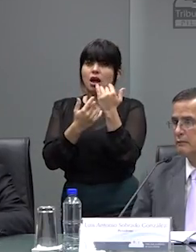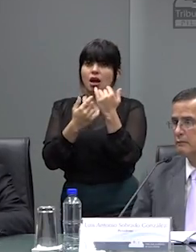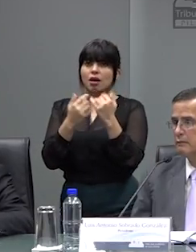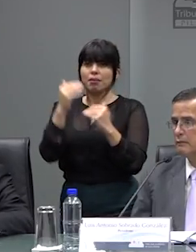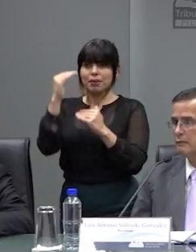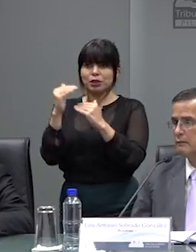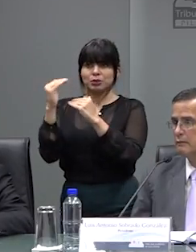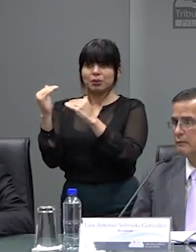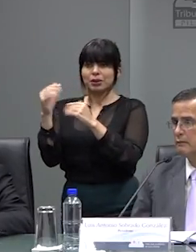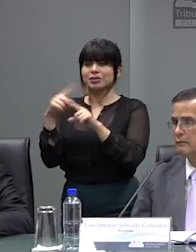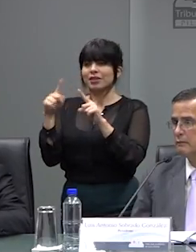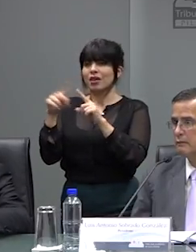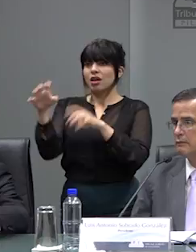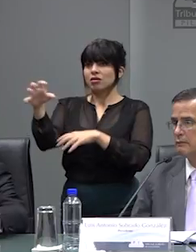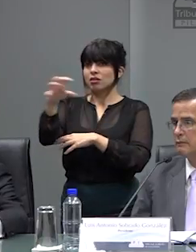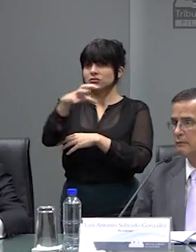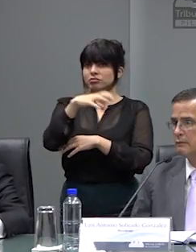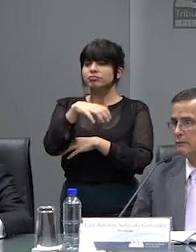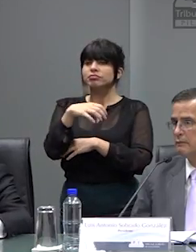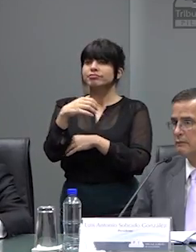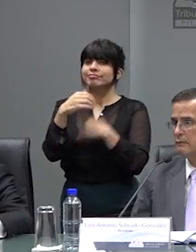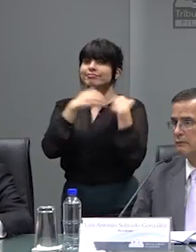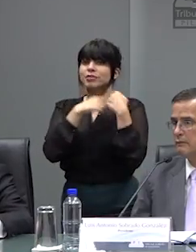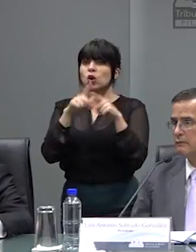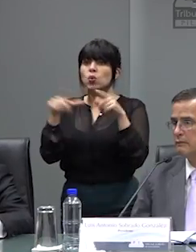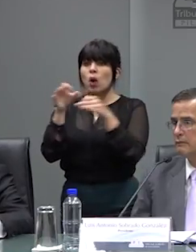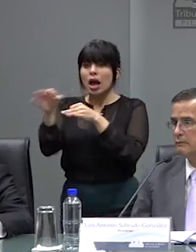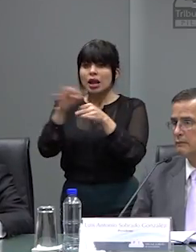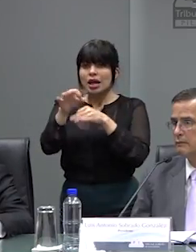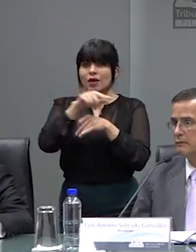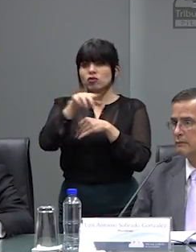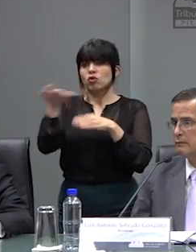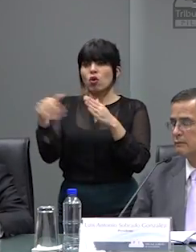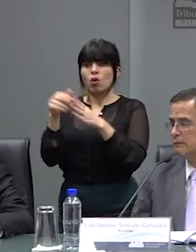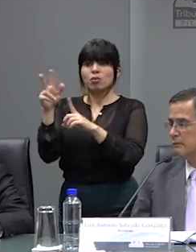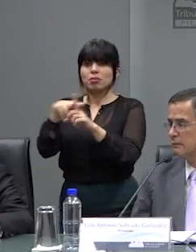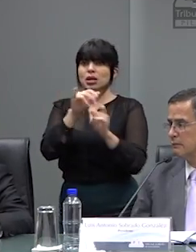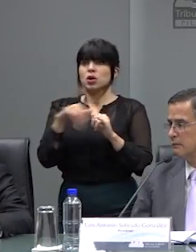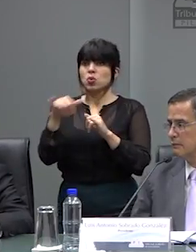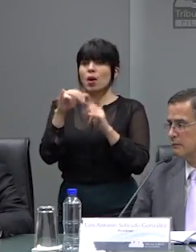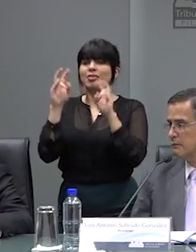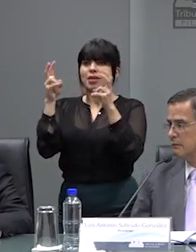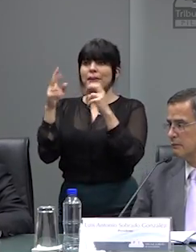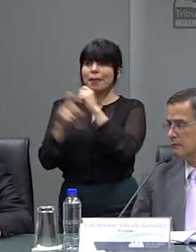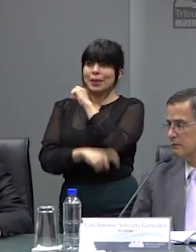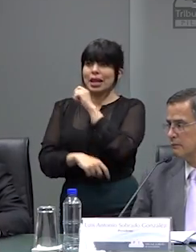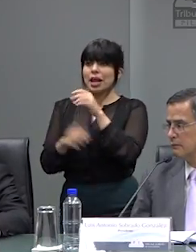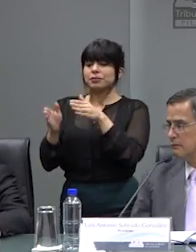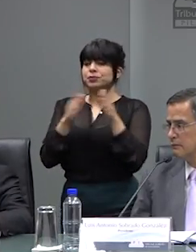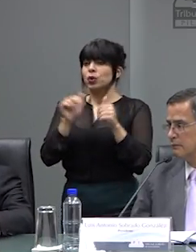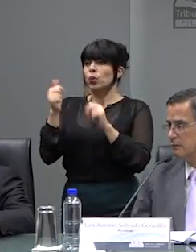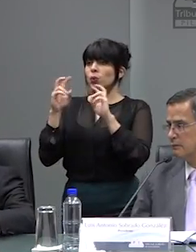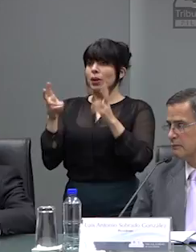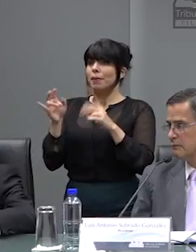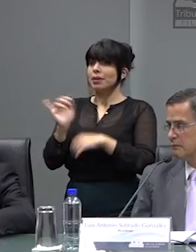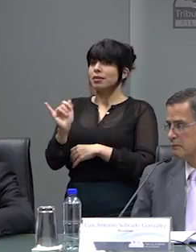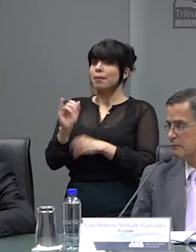las jurisdicciones o competencias territoriales de la materia penal. Otro elemento también tiene que ver